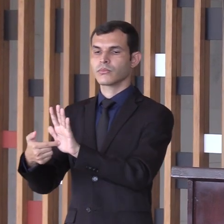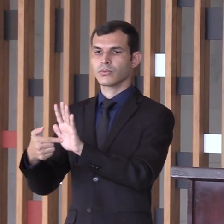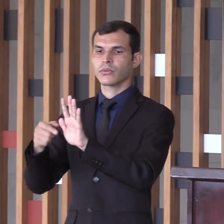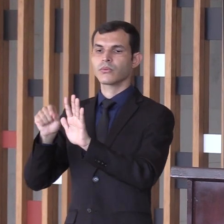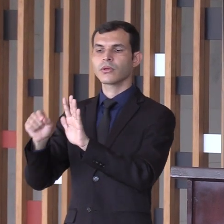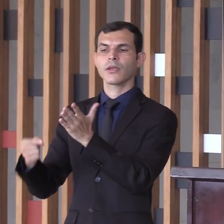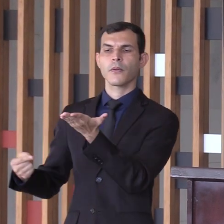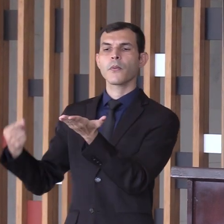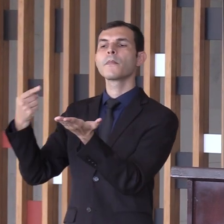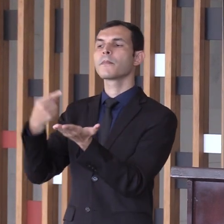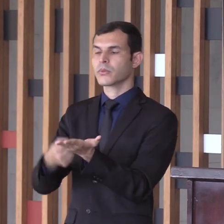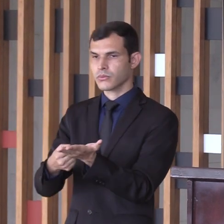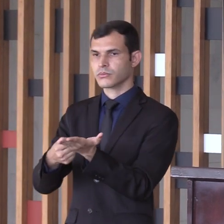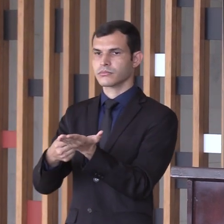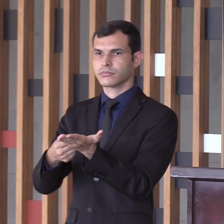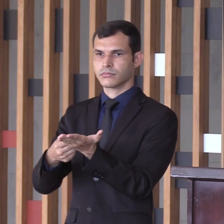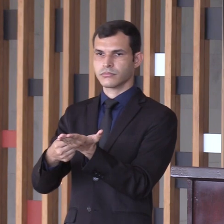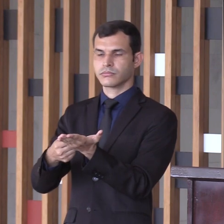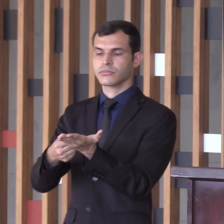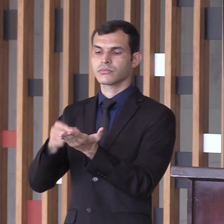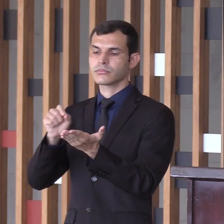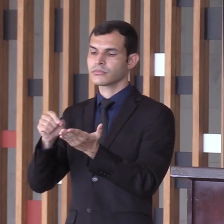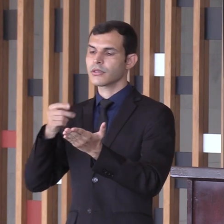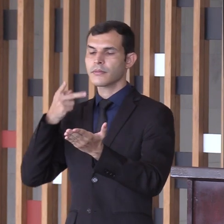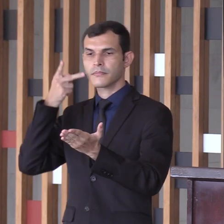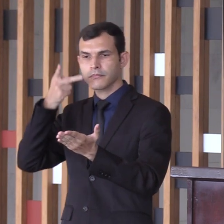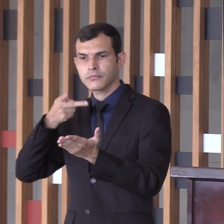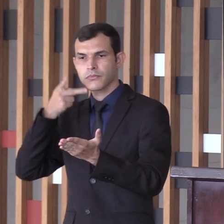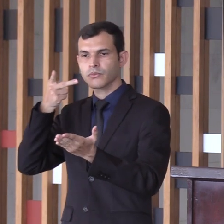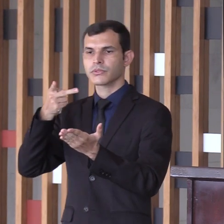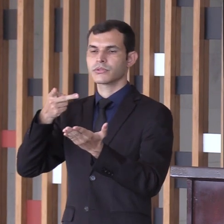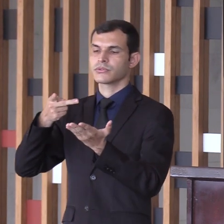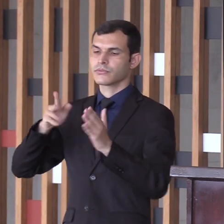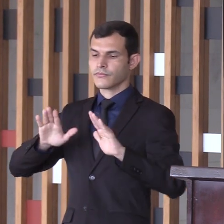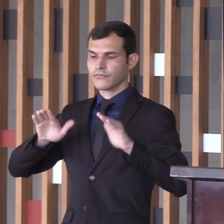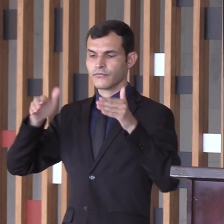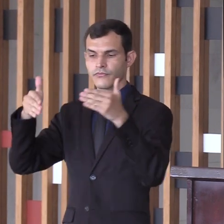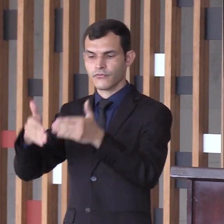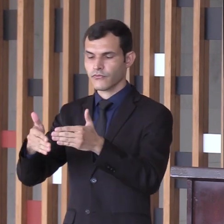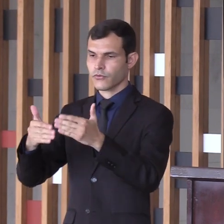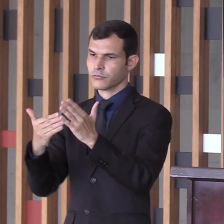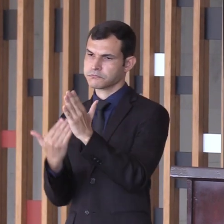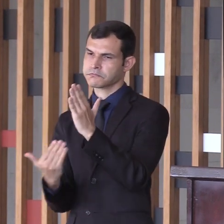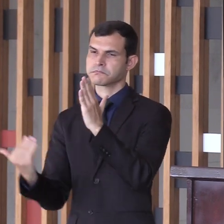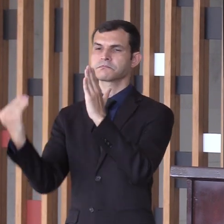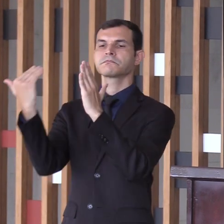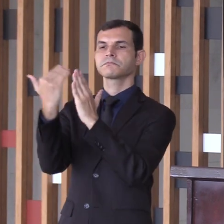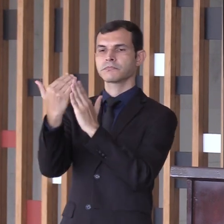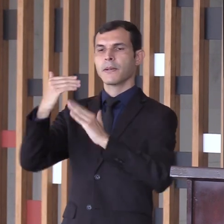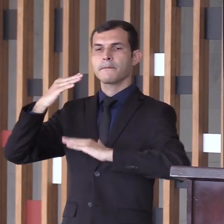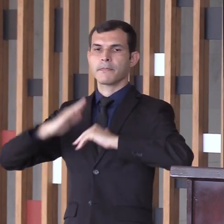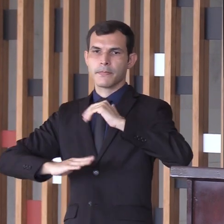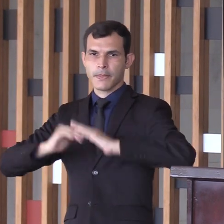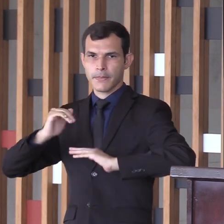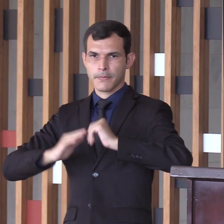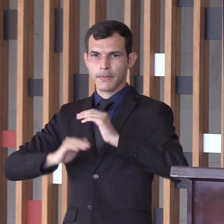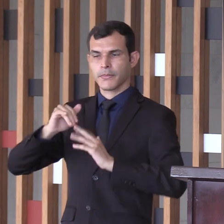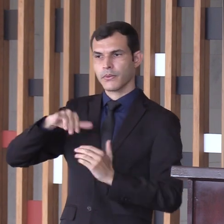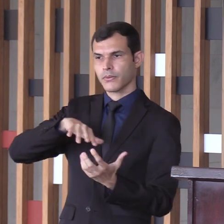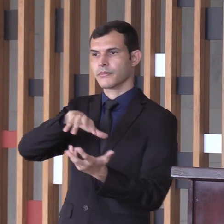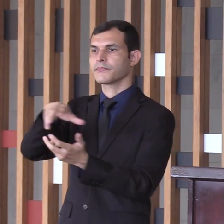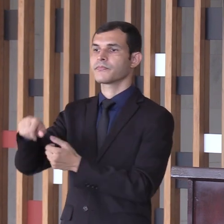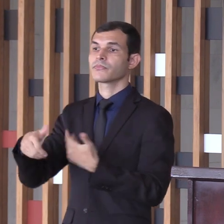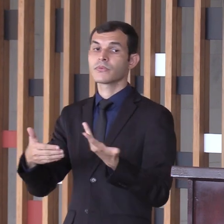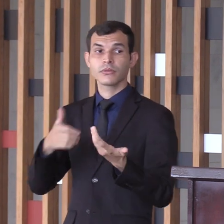inequívoco com o alinhamento de políticas públicas aos padrões mais elevados de práticas internacionais.